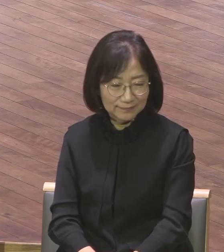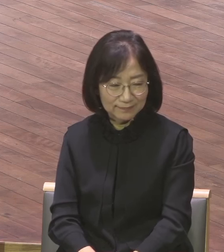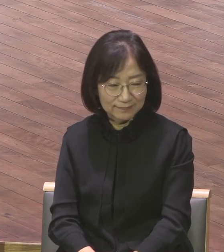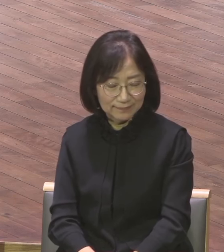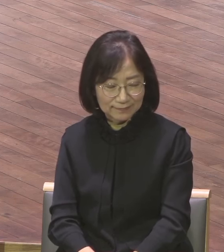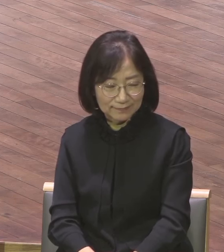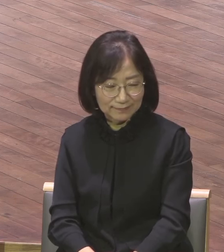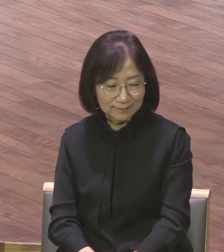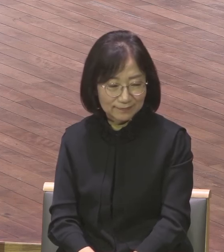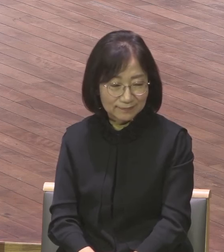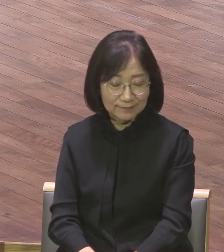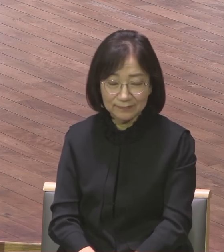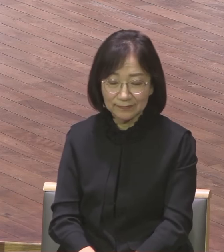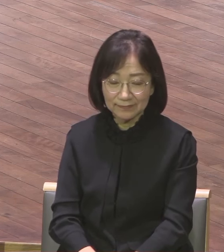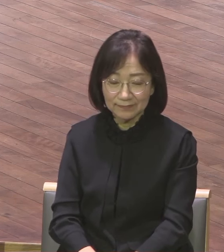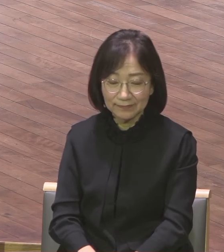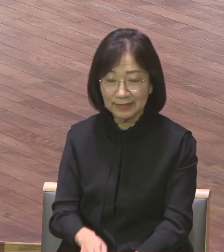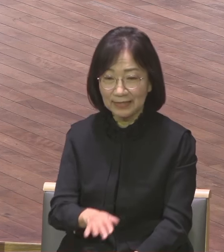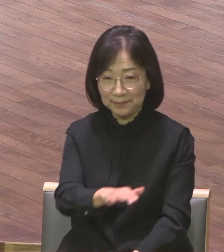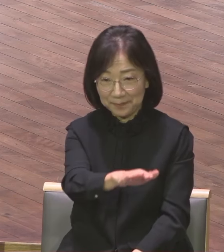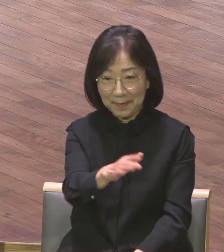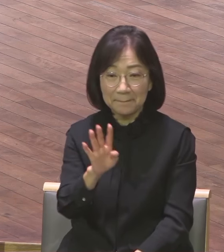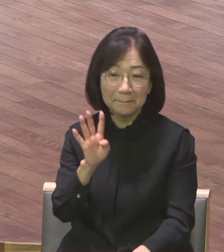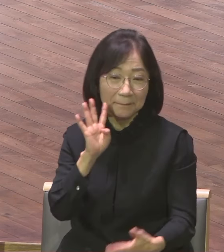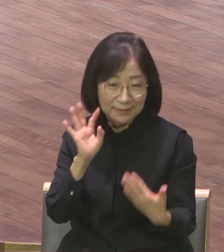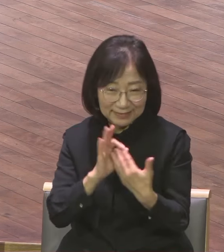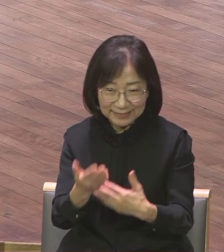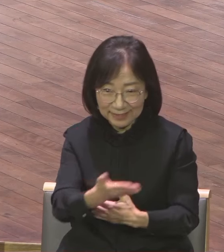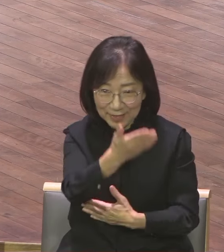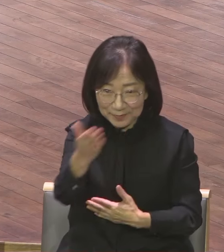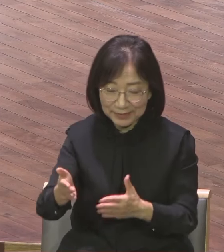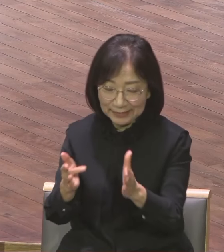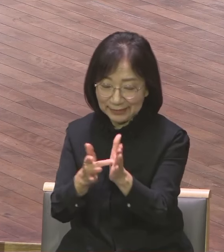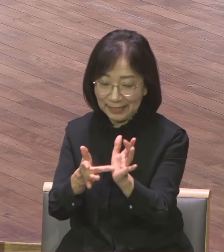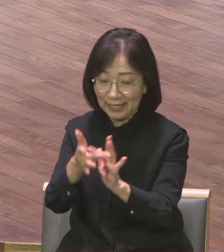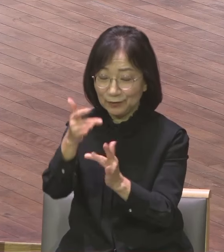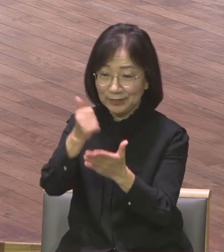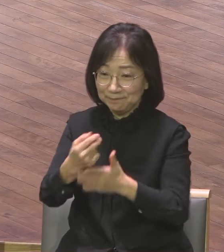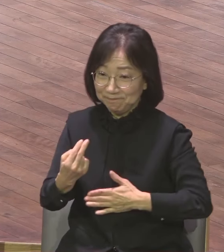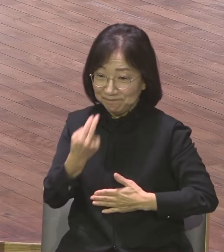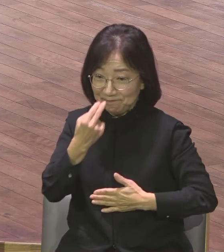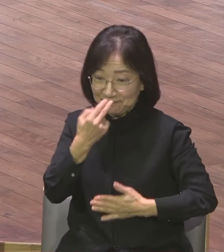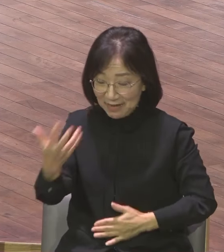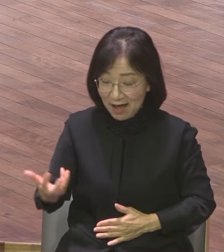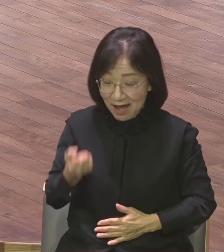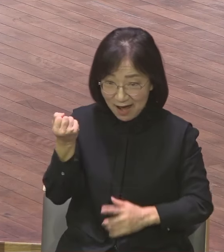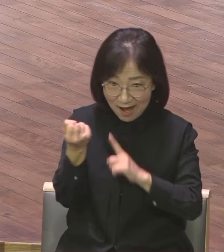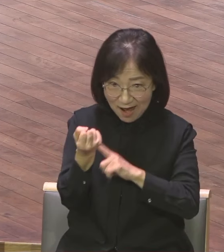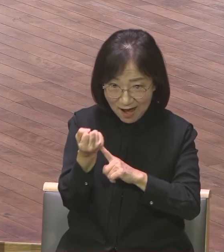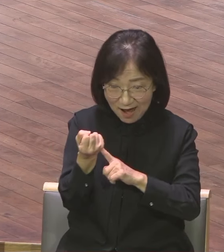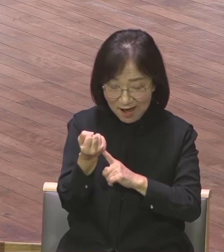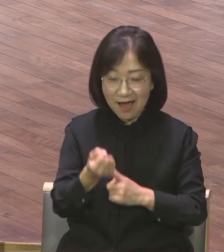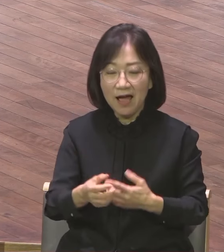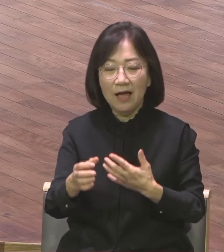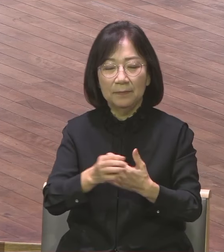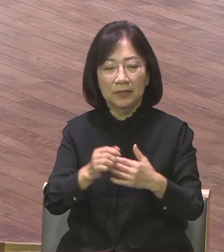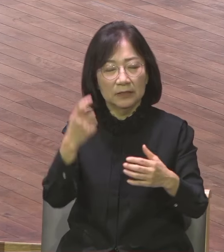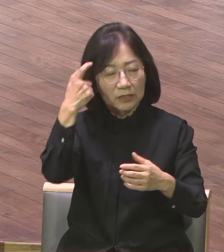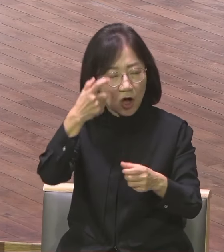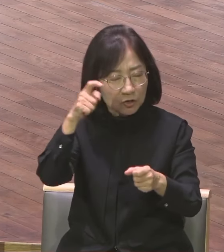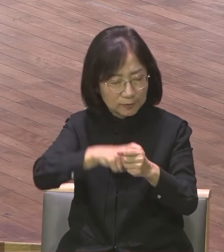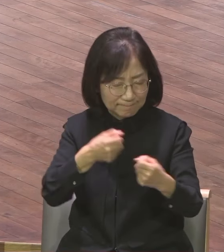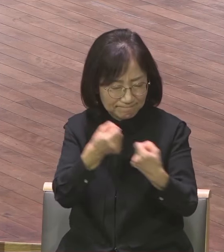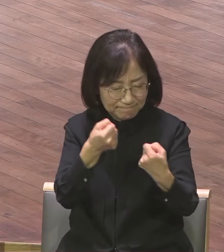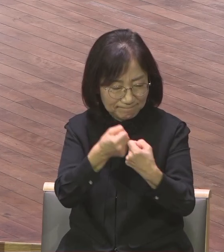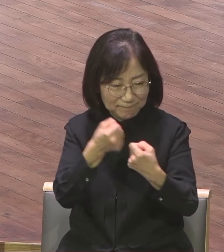자, 우리에게 예수 생명이 있다고 하면 우리는 당연히 영적 싸움에서 승리할 수 있어요. 우리가 이기는 게